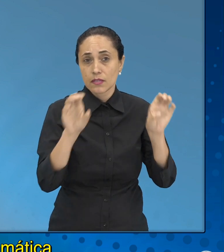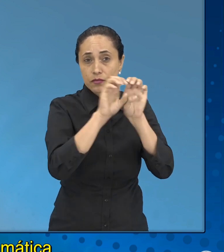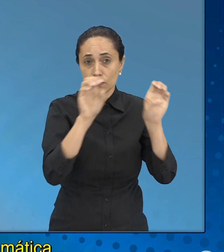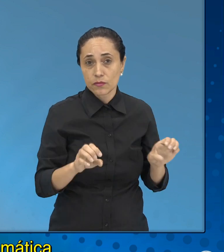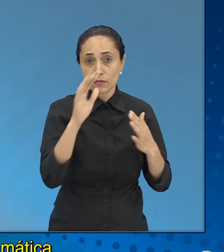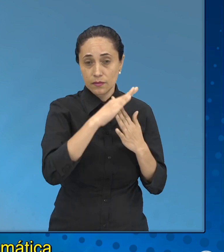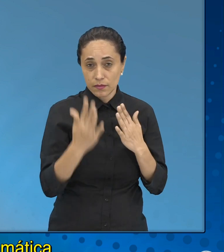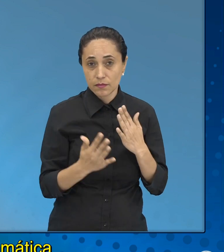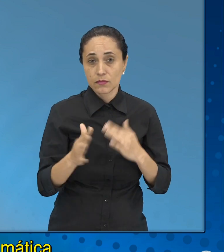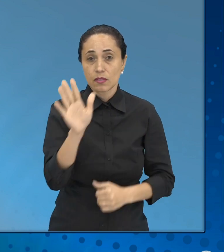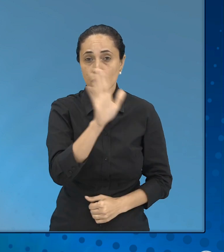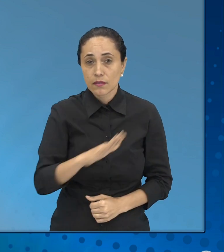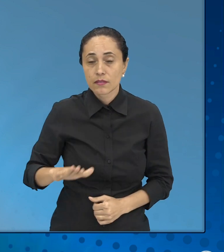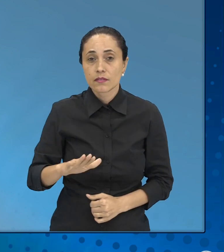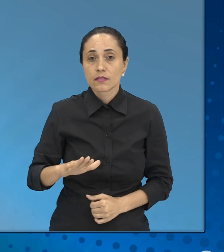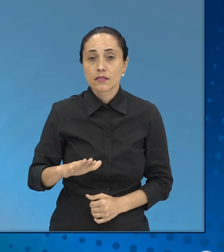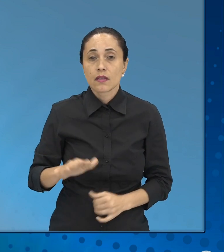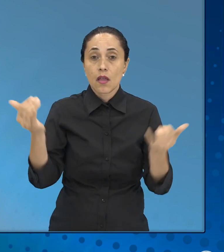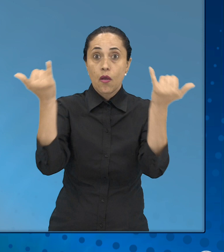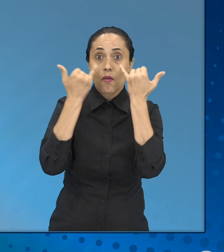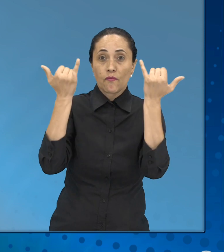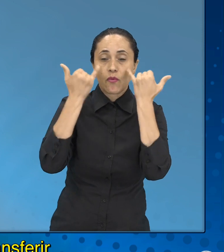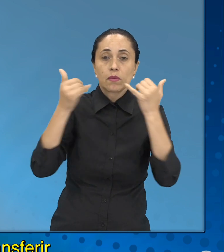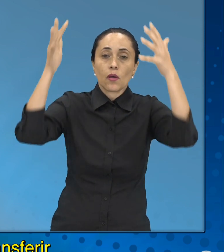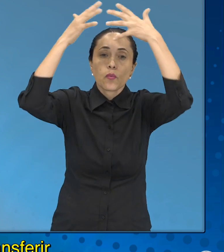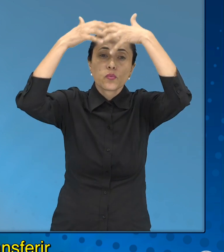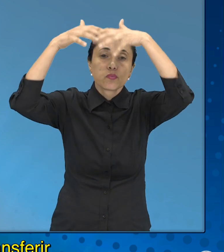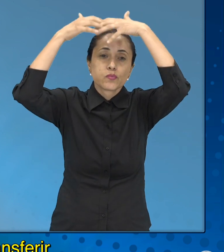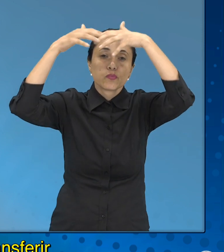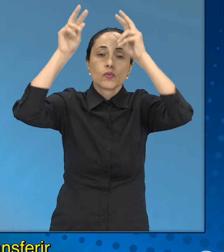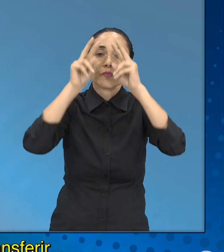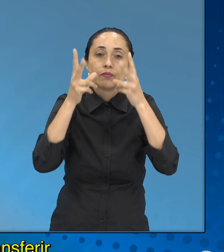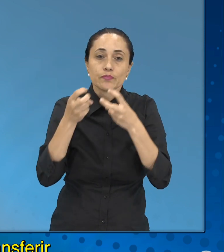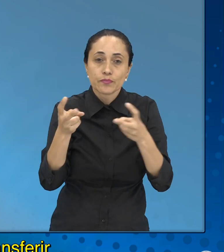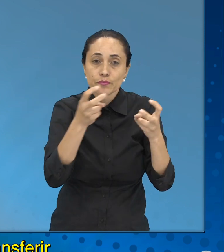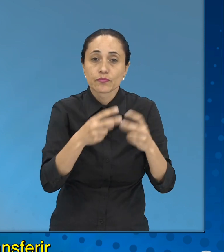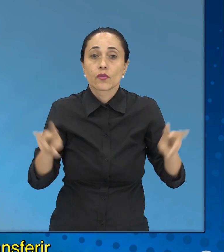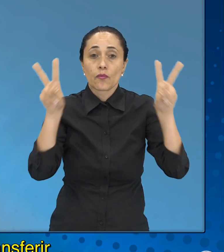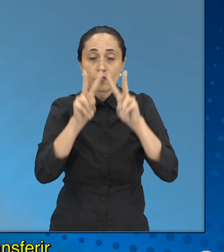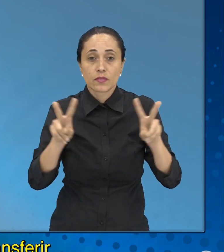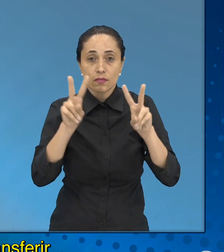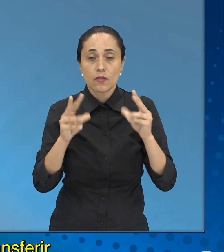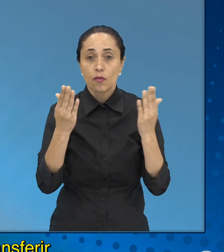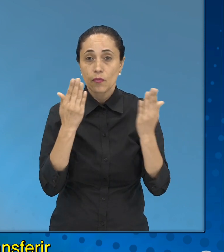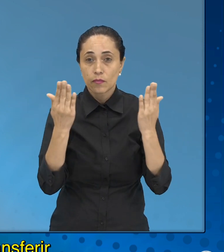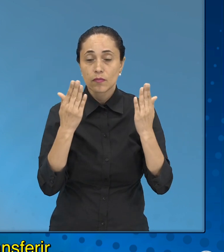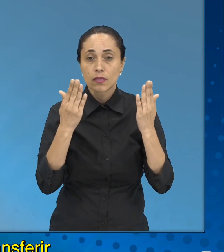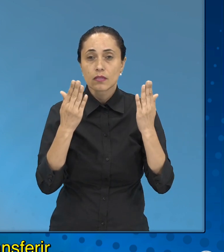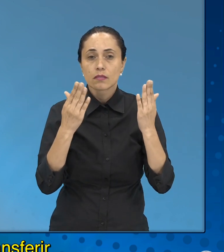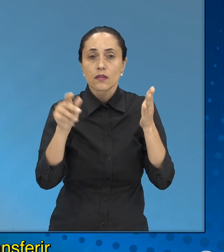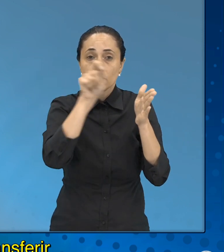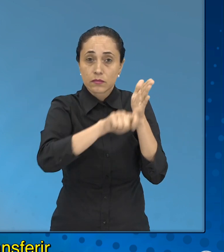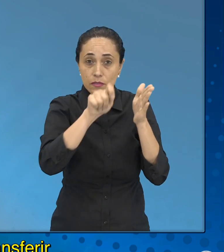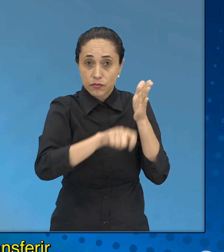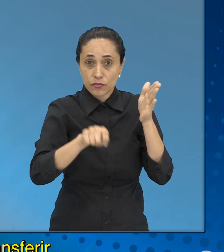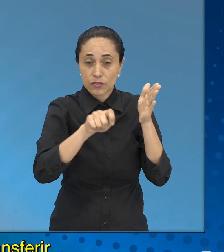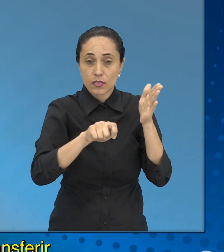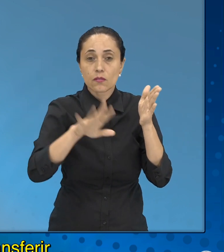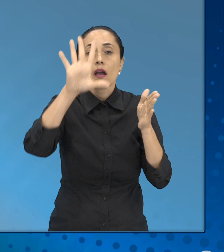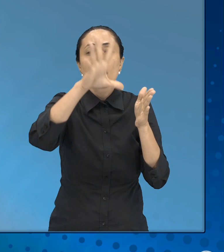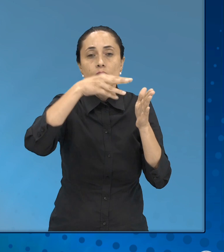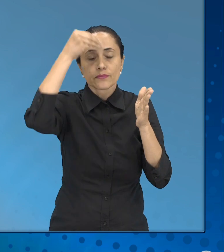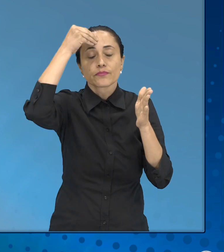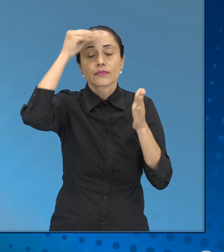com a gramática e estrutura da língua brasileira de sinais, a criança tende a transferir para entender textos